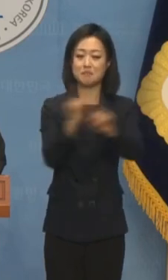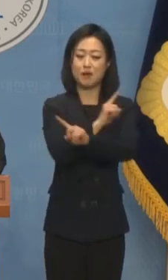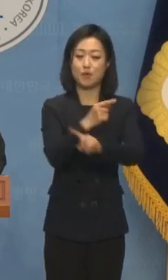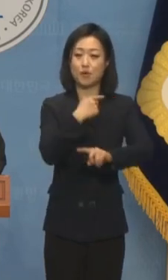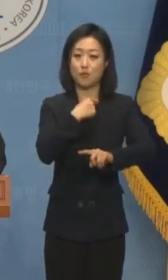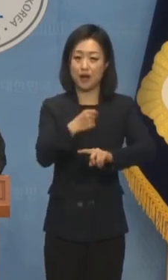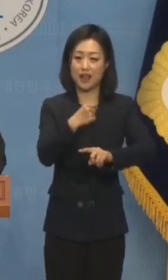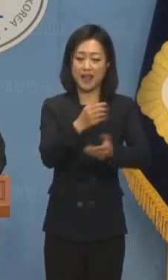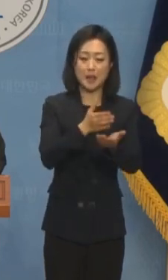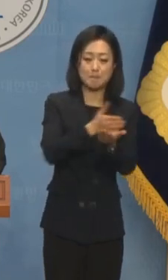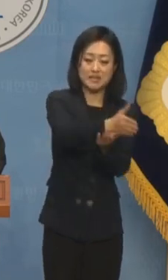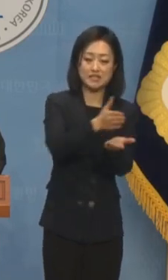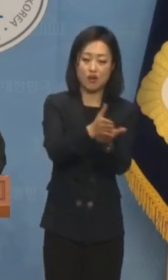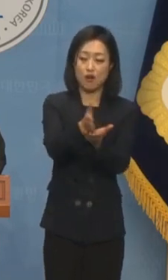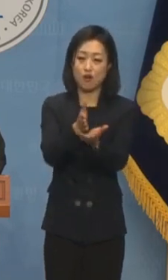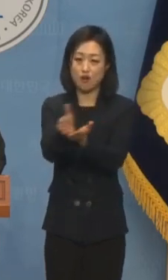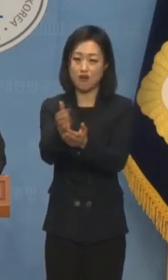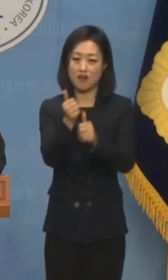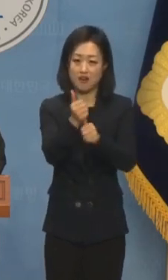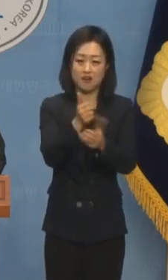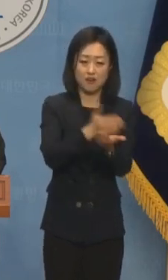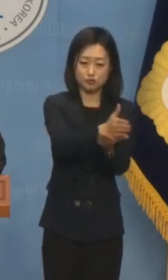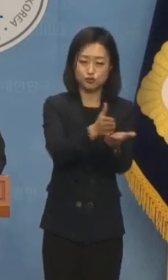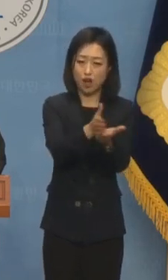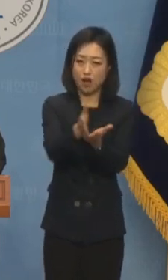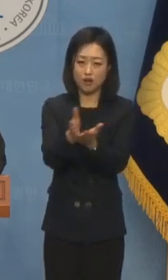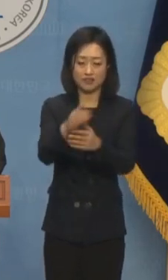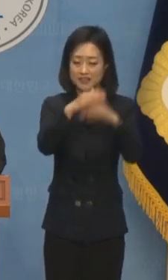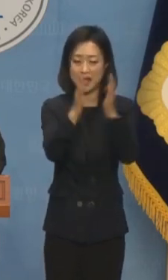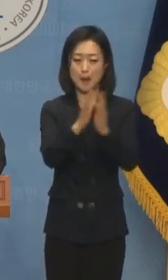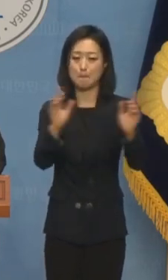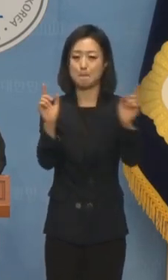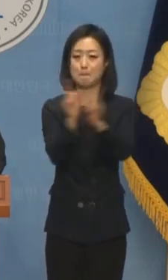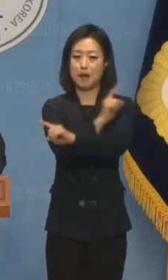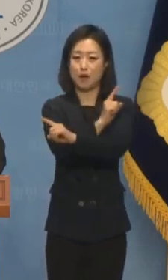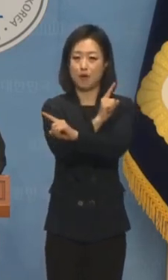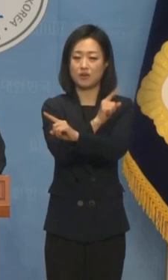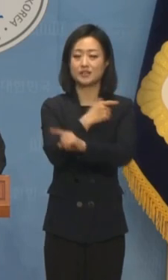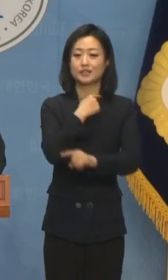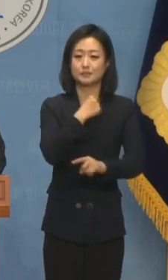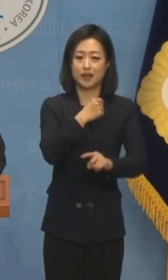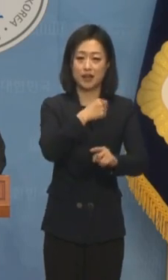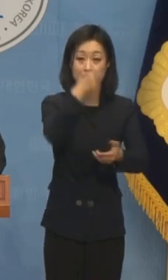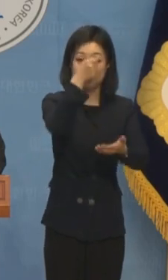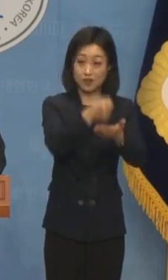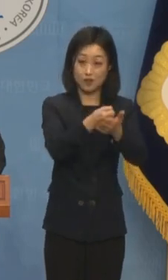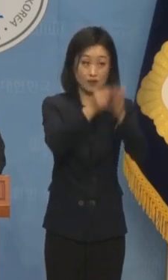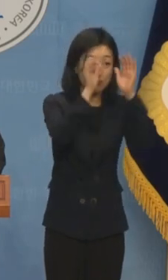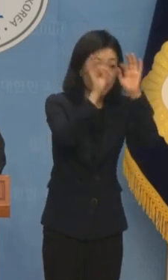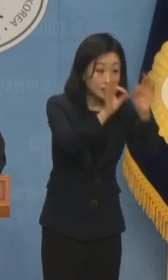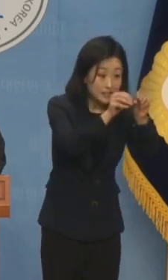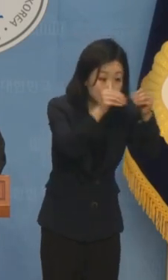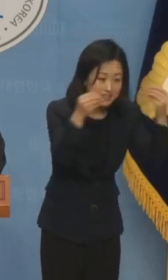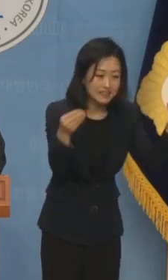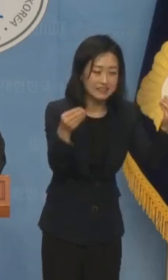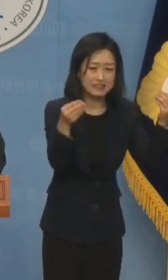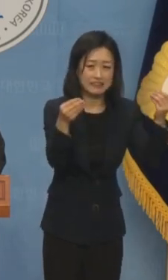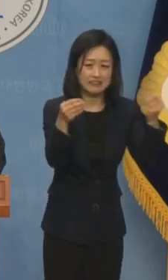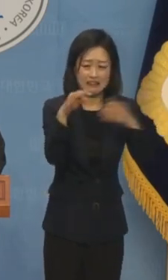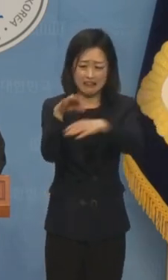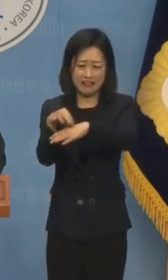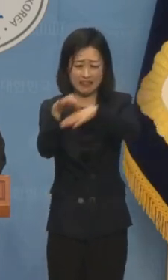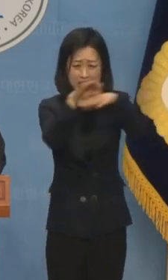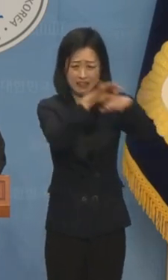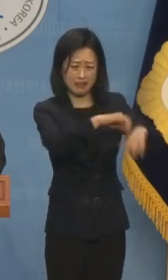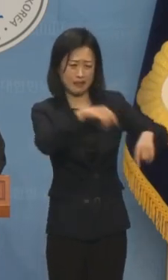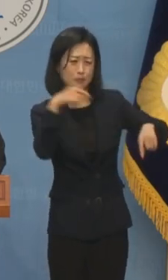폐지를 약속했지만 이름만 바뀌었을 뿐 제도는 유지되었습니다. 이젠